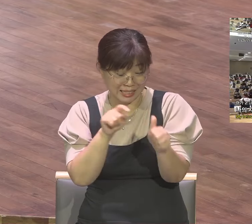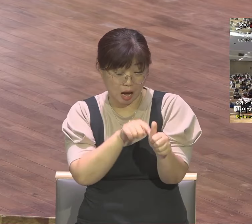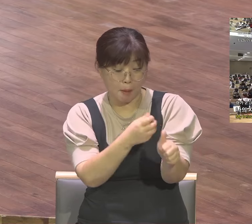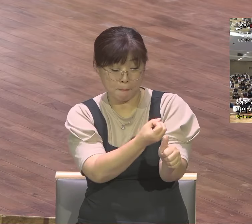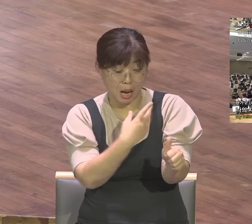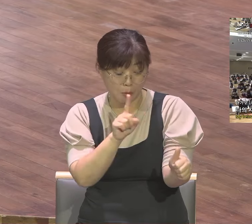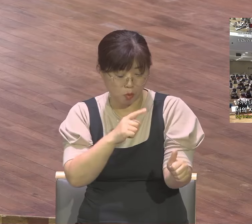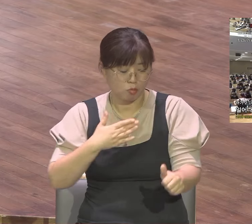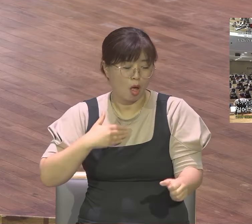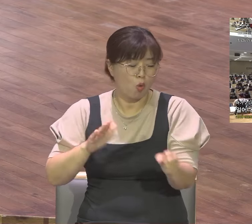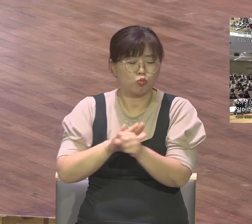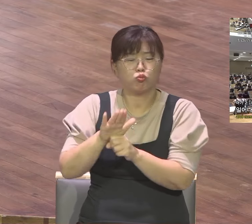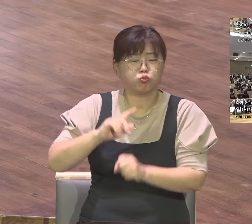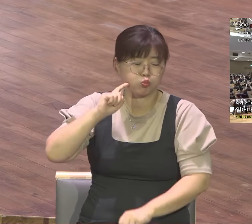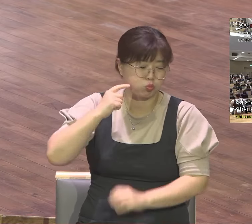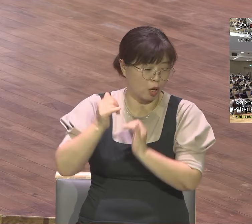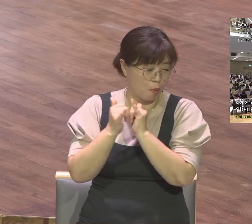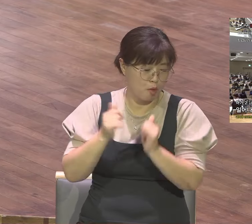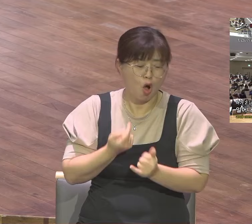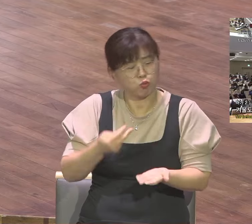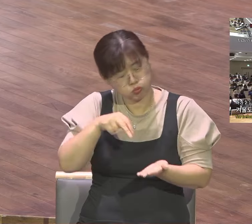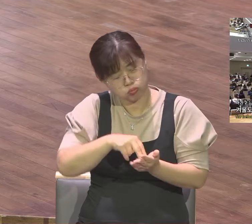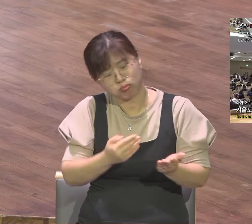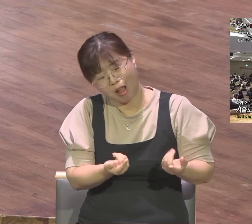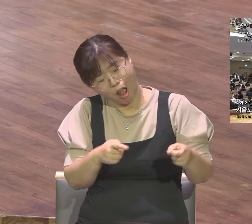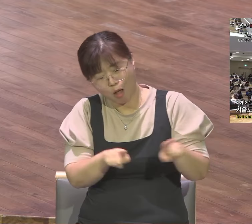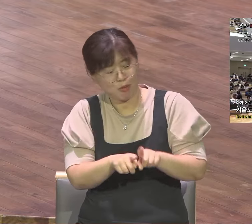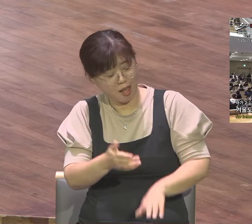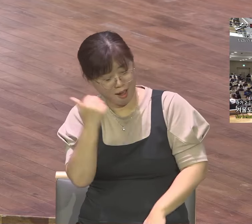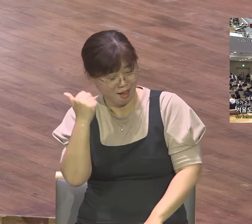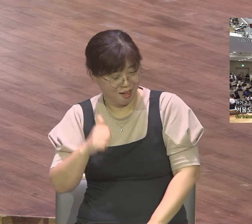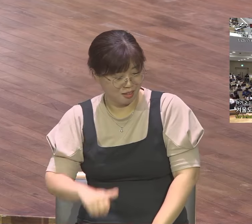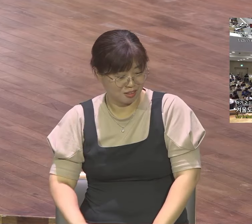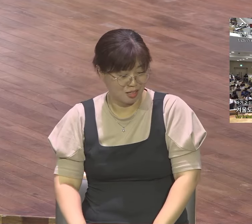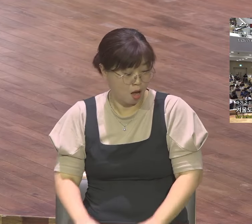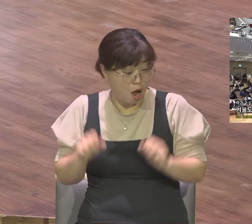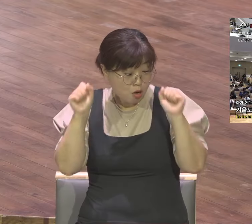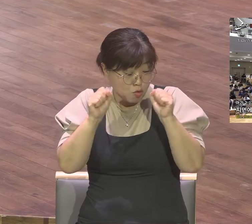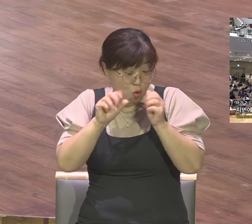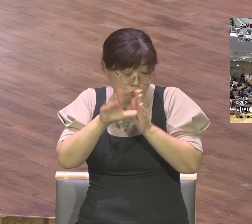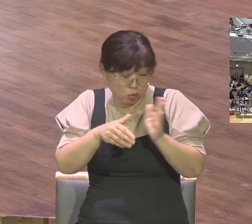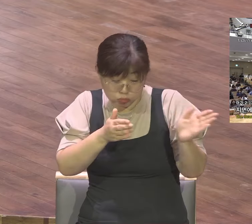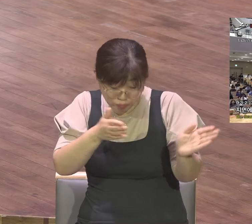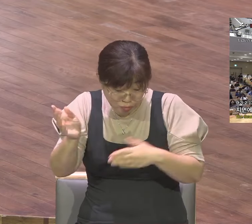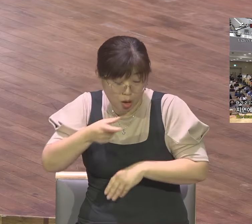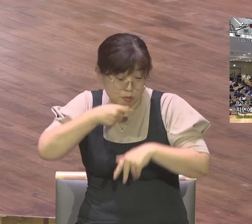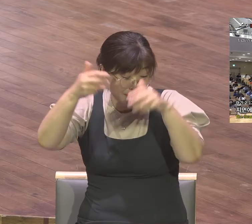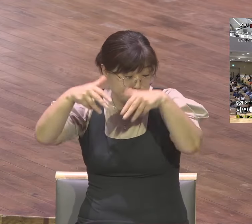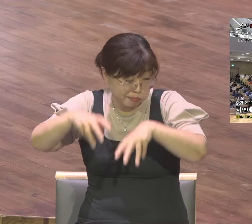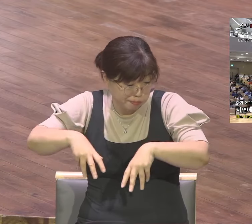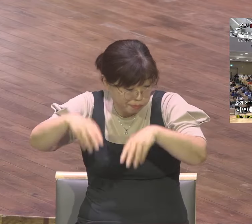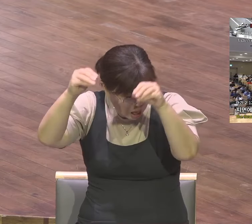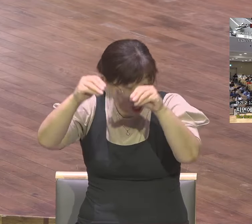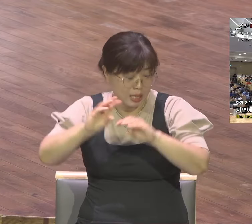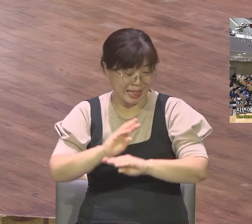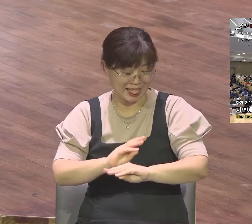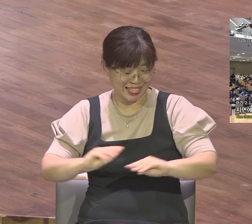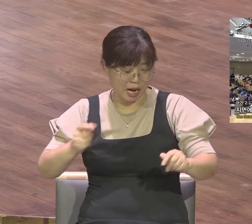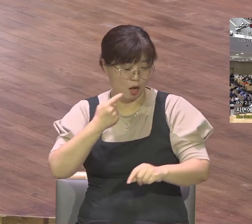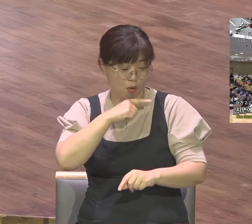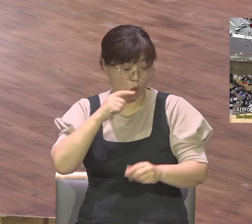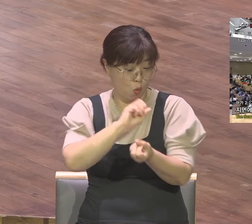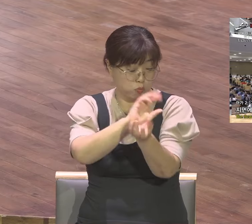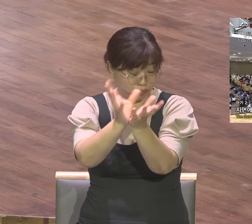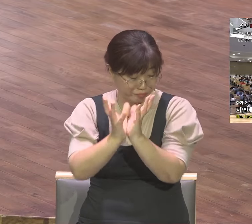나의 사랑 내 의협본 자야 일어나서 함께 가자. 겨울도 지나고 비도 그쳤고 지문에는 꽃이 피고 새가